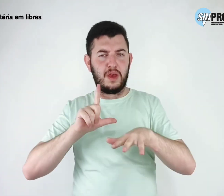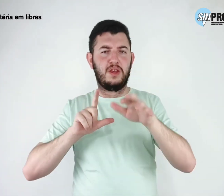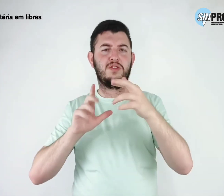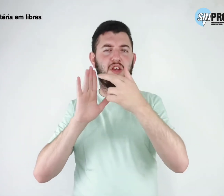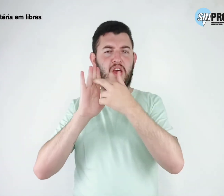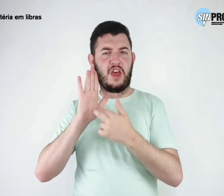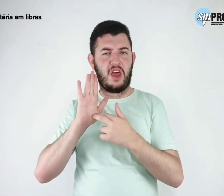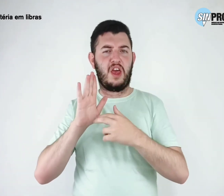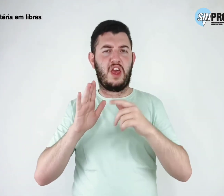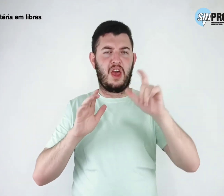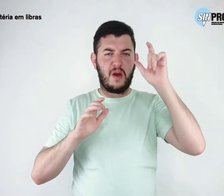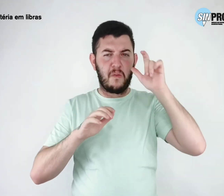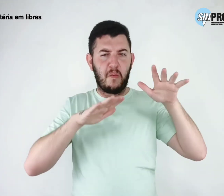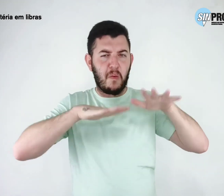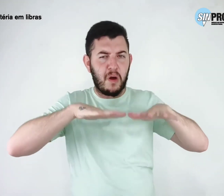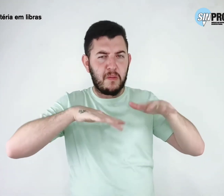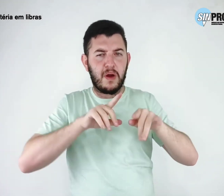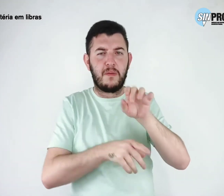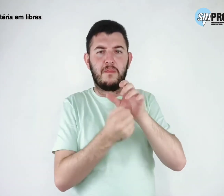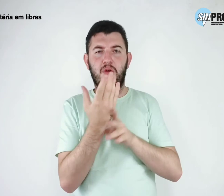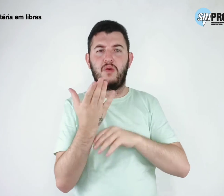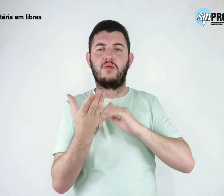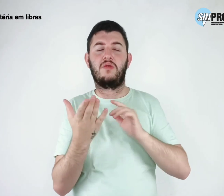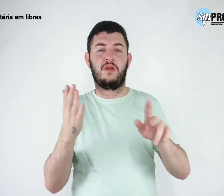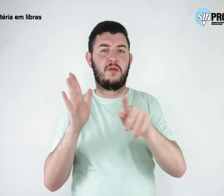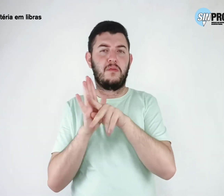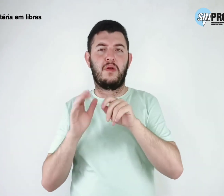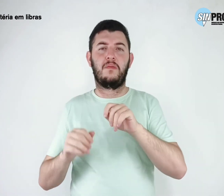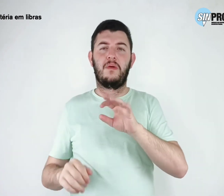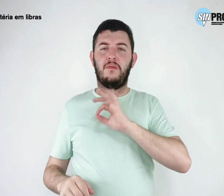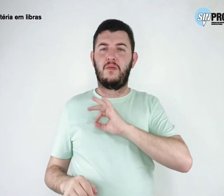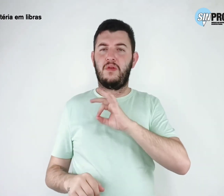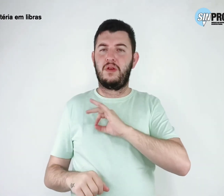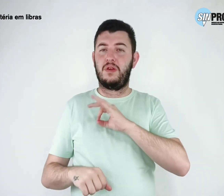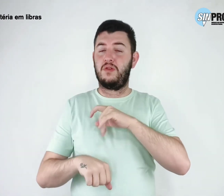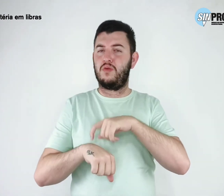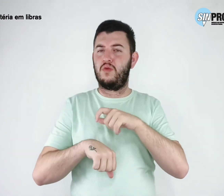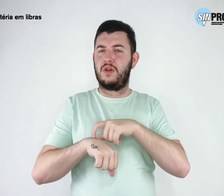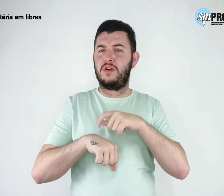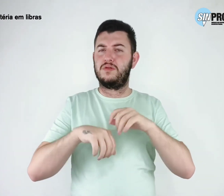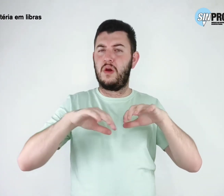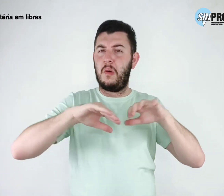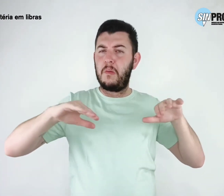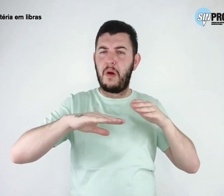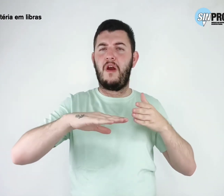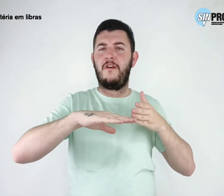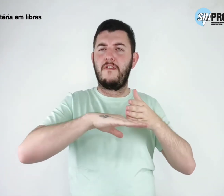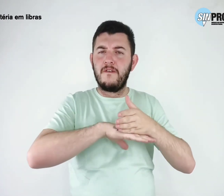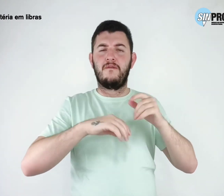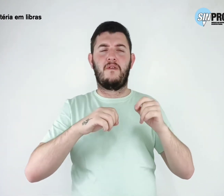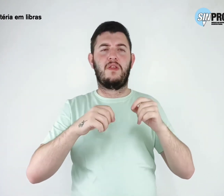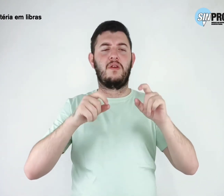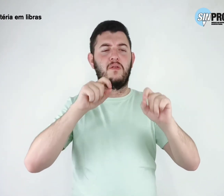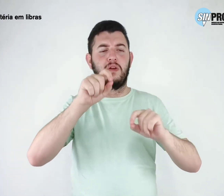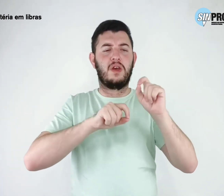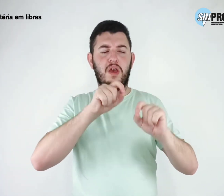foram produzidas pela própria polícia durante uma invasão e quebra das portas de uma das